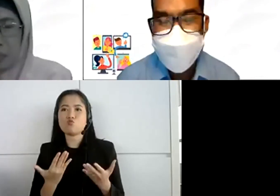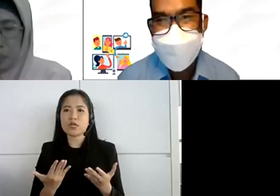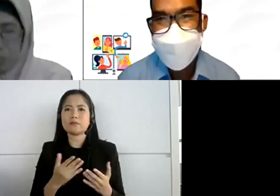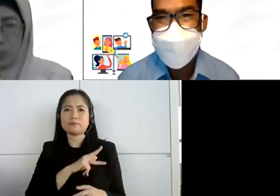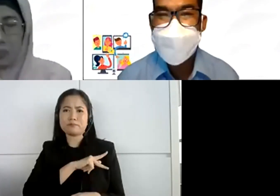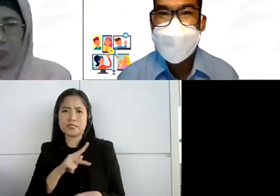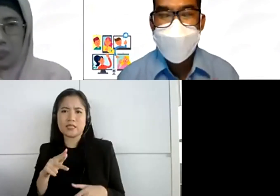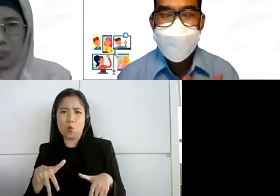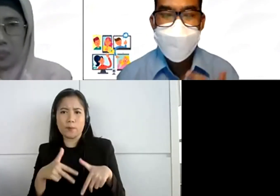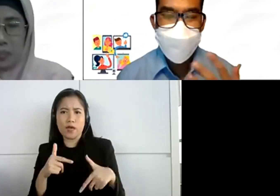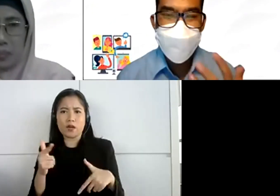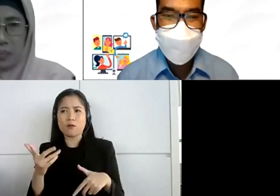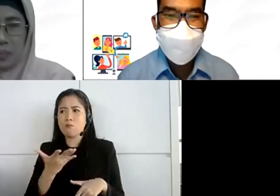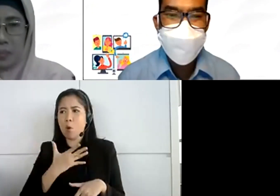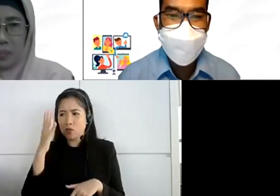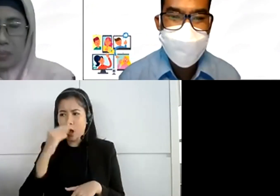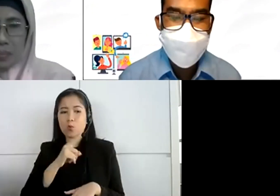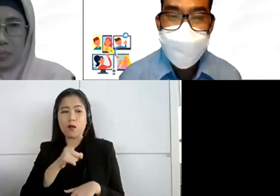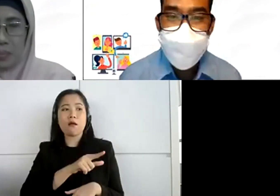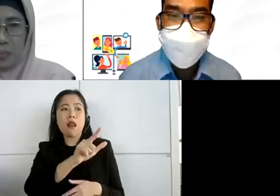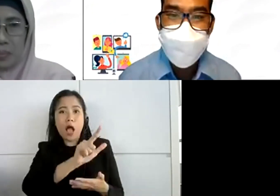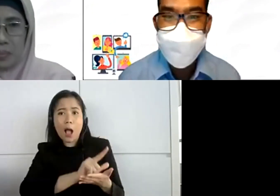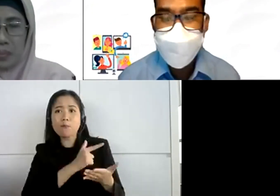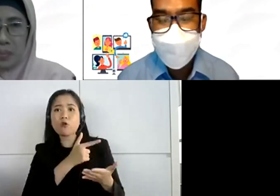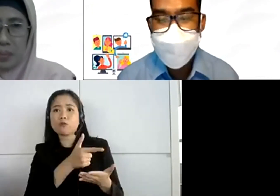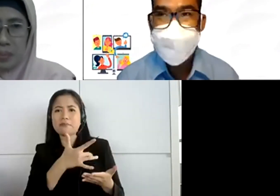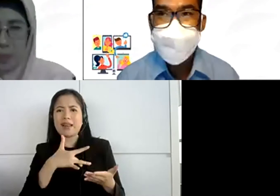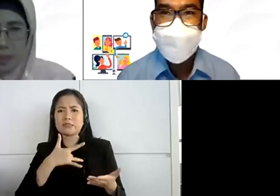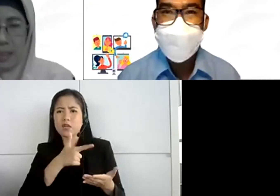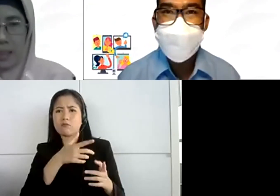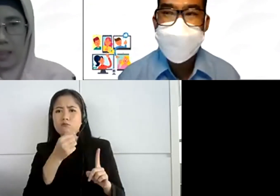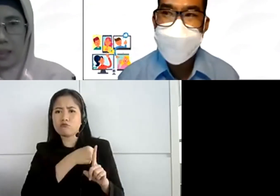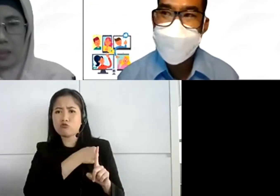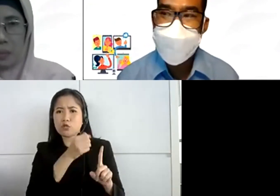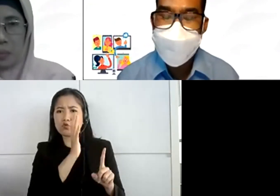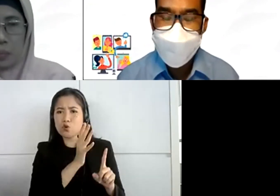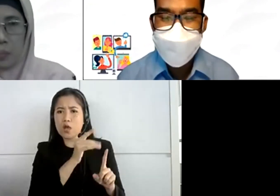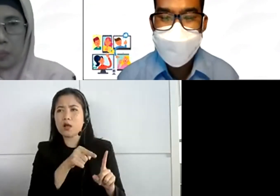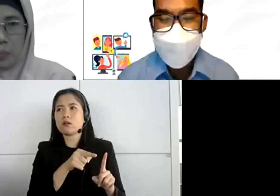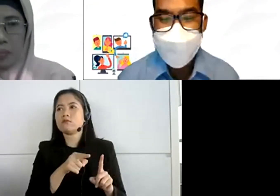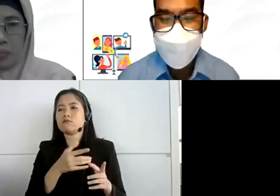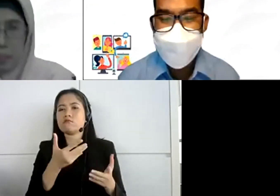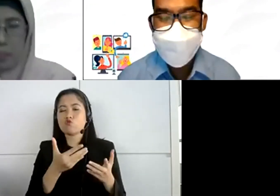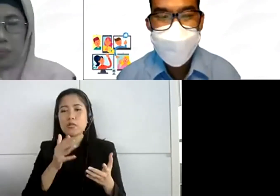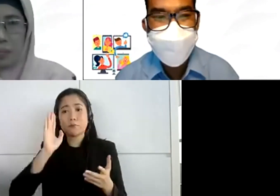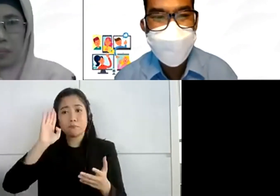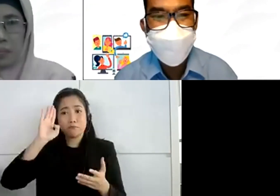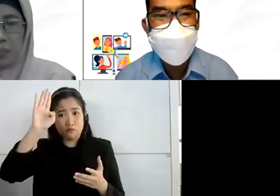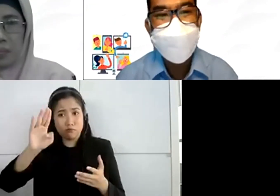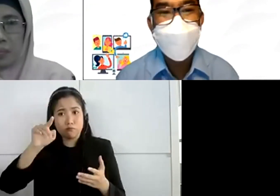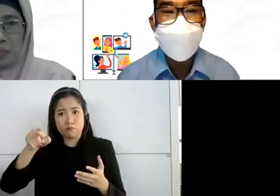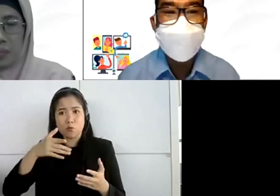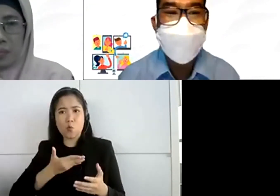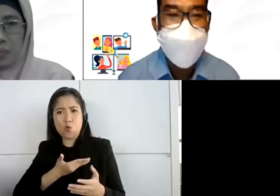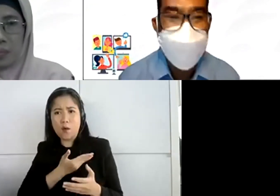tahu gitu, ketika udah ada yang melaporkan karena merasa dirundung atau dibully, nah memastikan di masa yang akan datang bahwa dia tidak menjadi